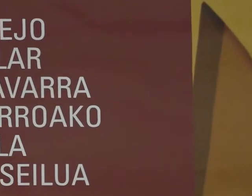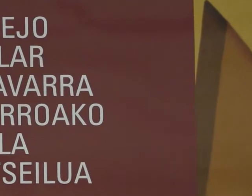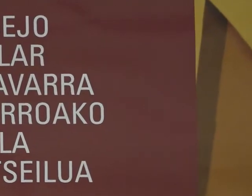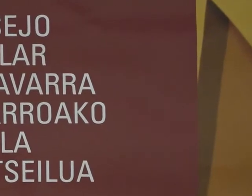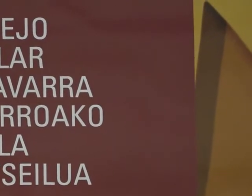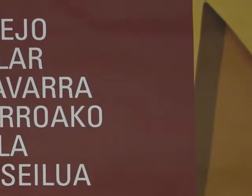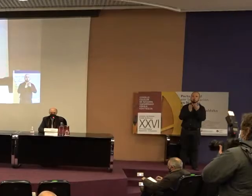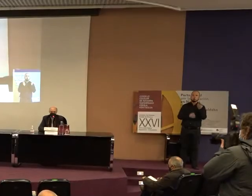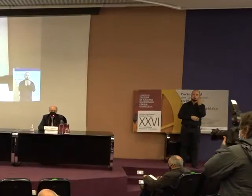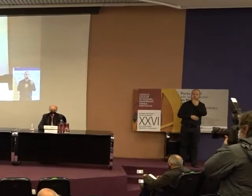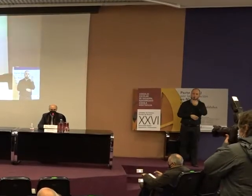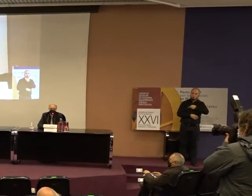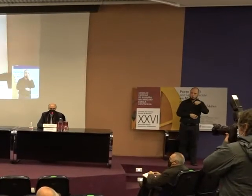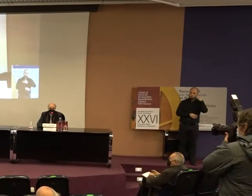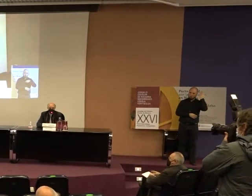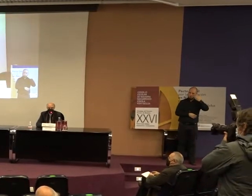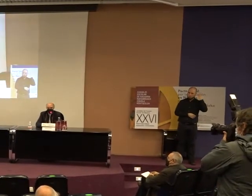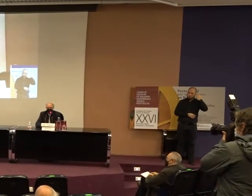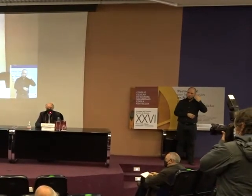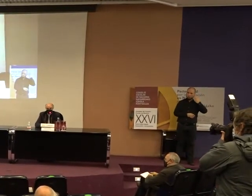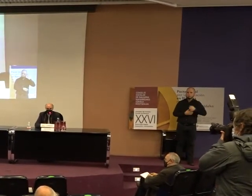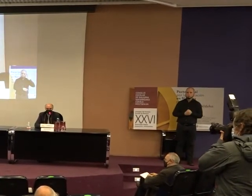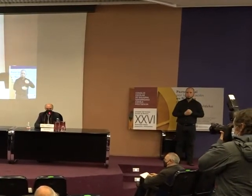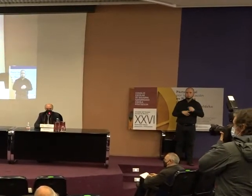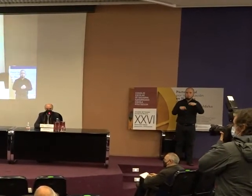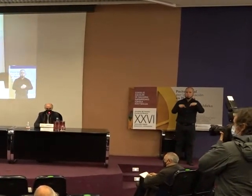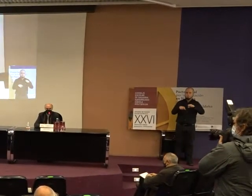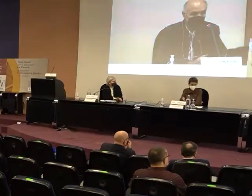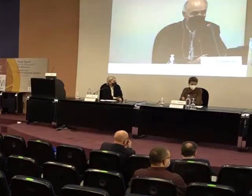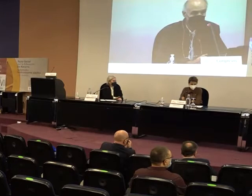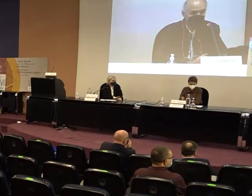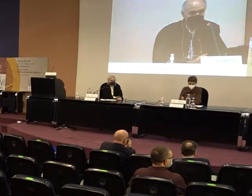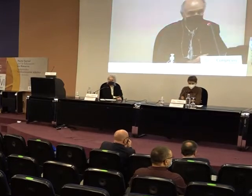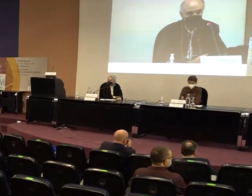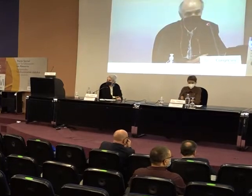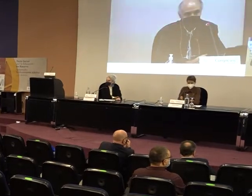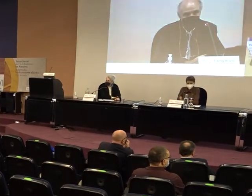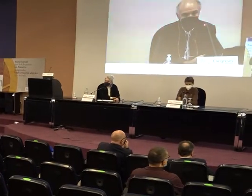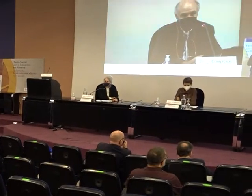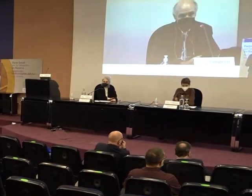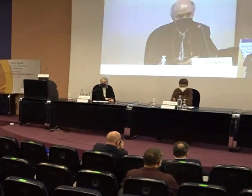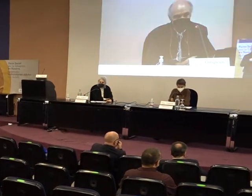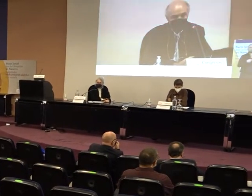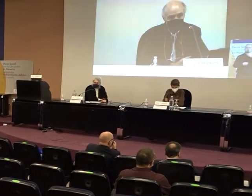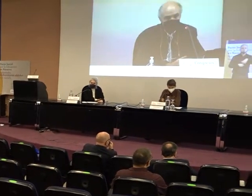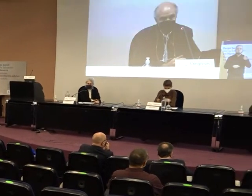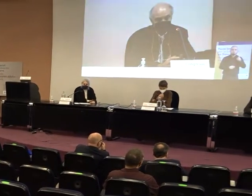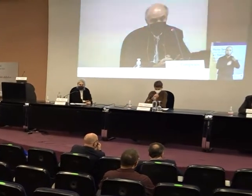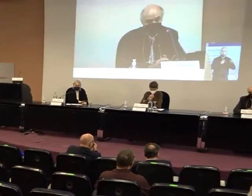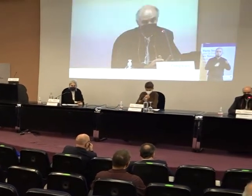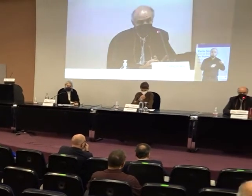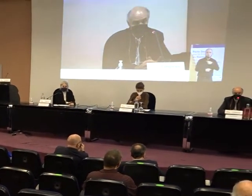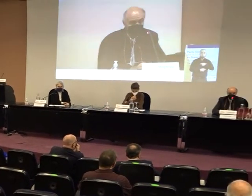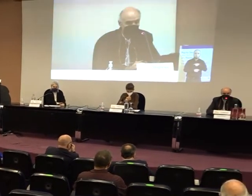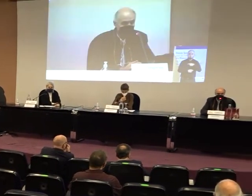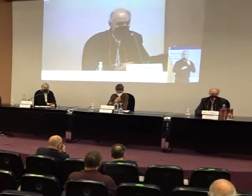ese derecho constitucional y estatutario en la educación bajo los principios de equidad calidad y corresponsabilidad